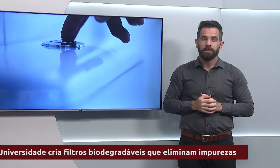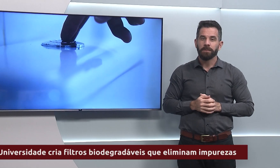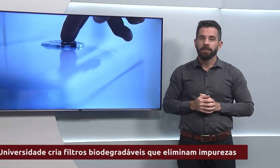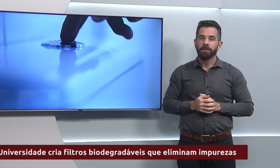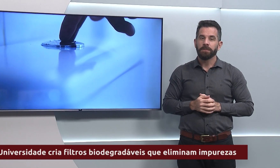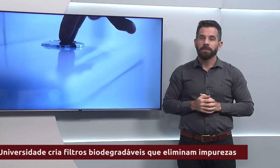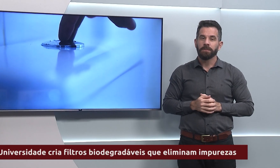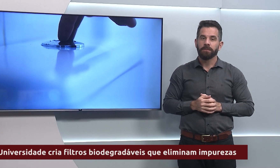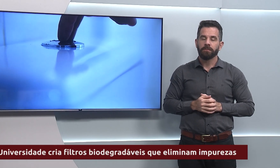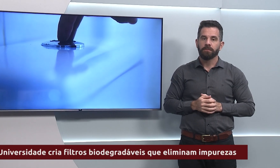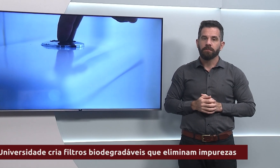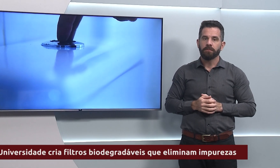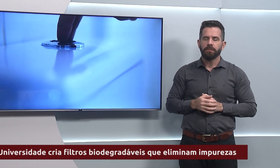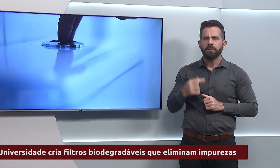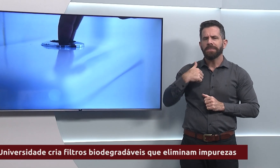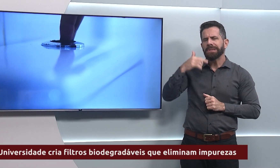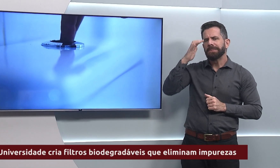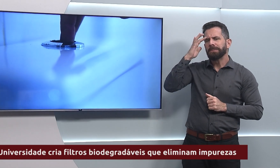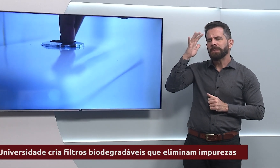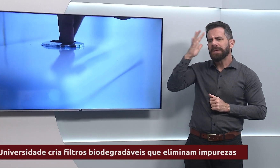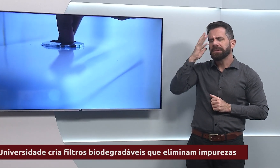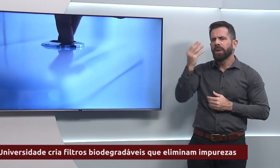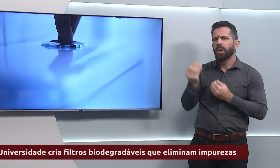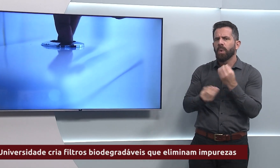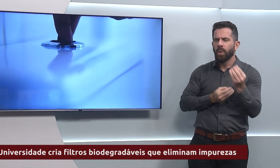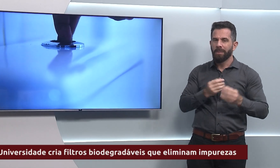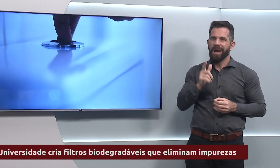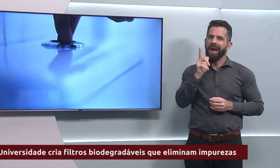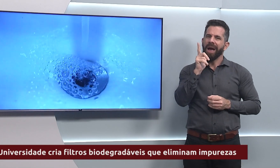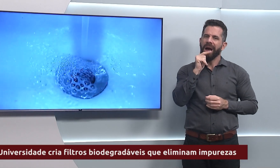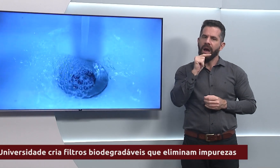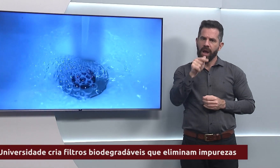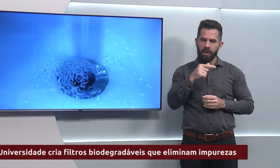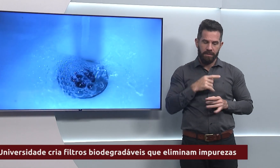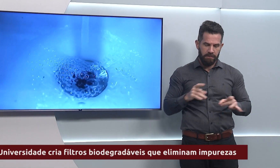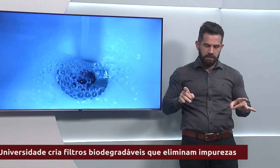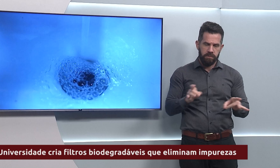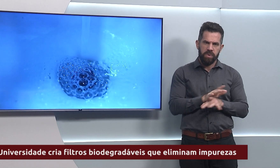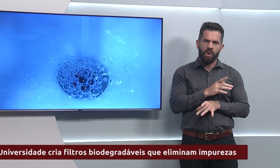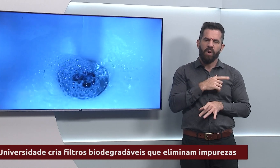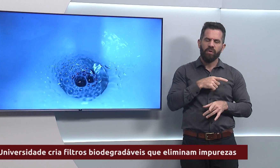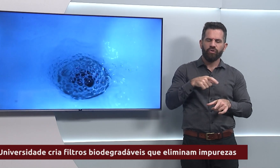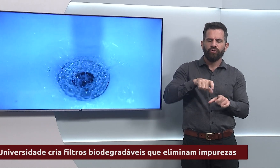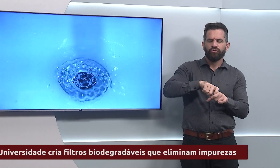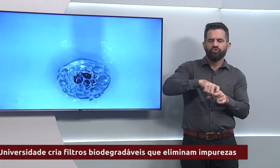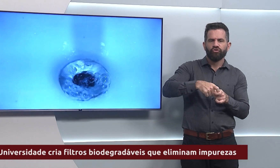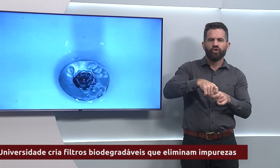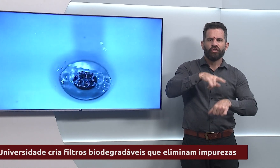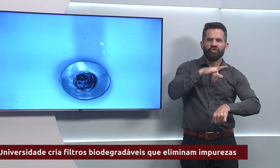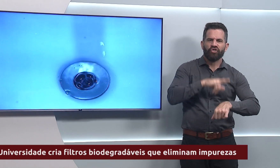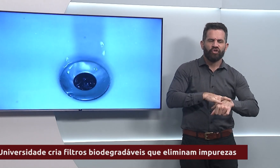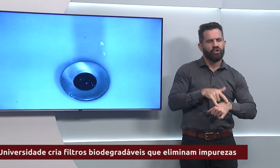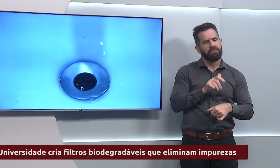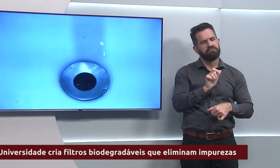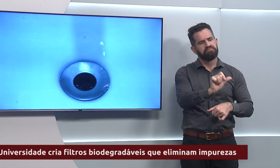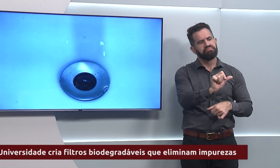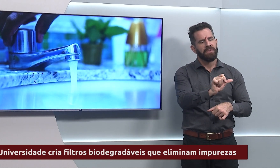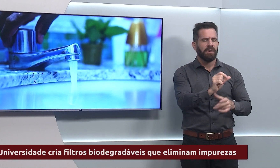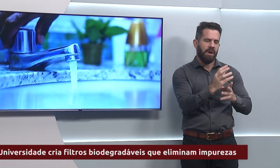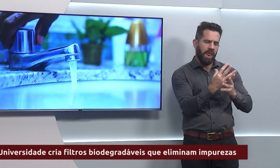Já parou para pensar no caminho que a água faz depois que você dá a descarga ou a vê descendo pelo ralo? É fácil agir